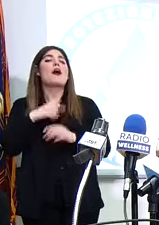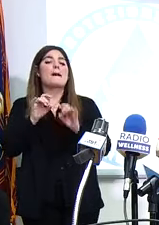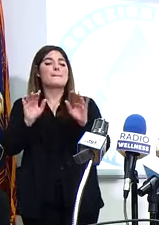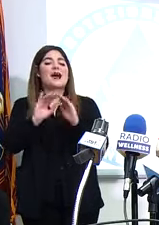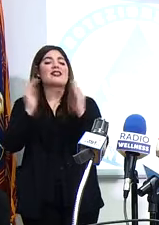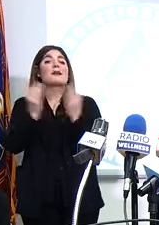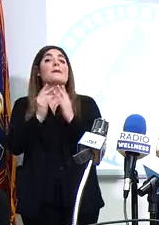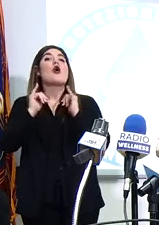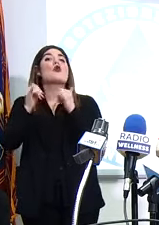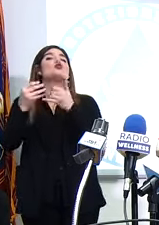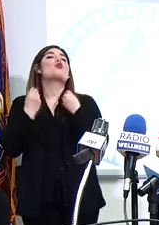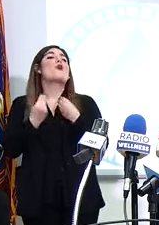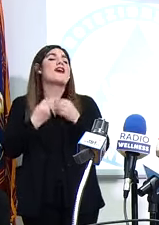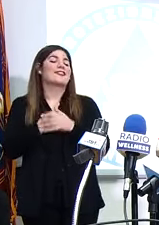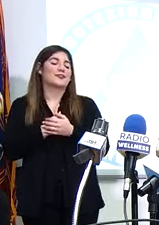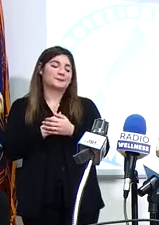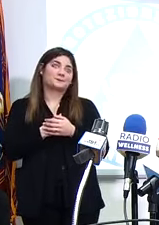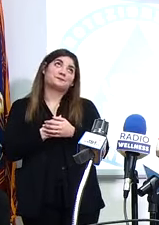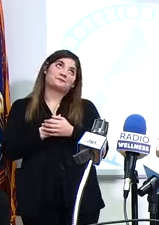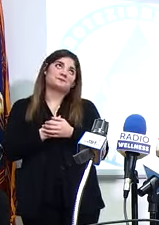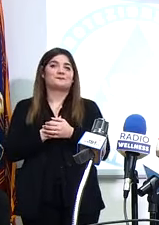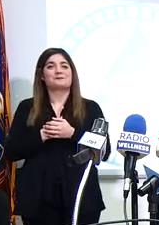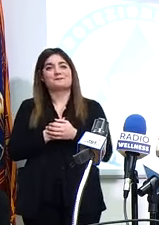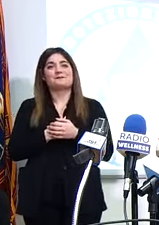operatori sanitari, ecco,